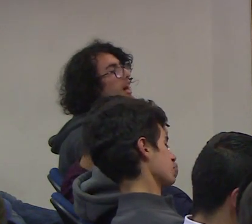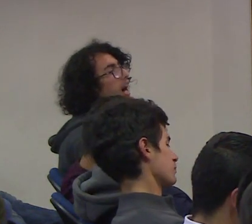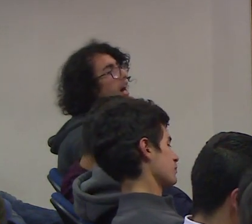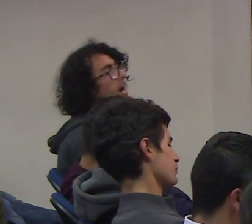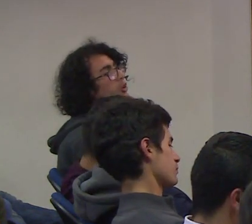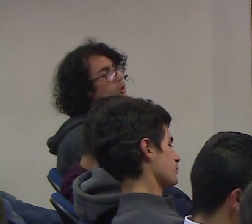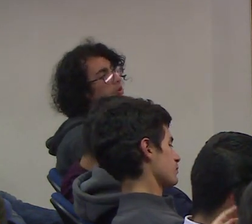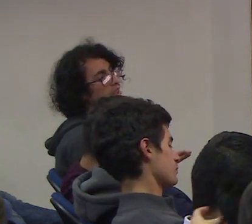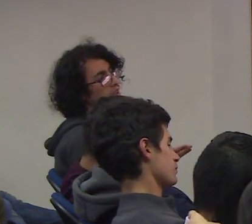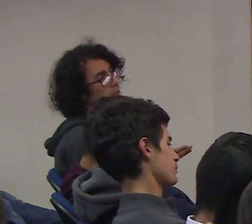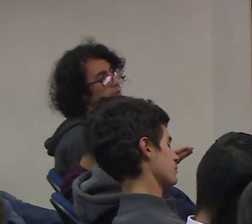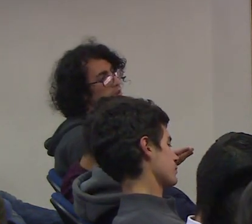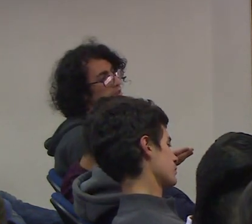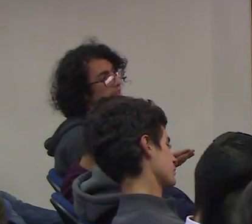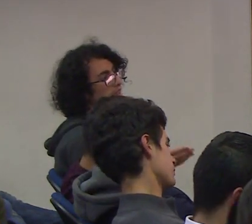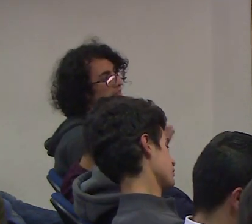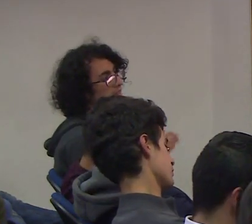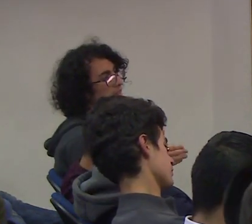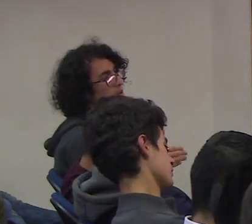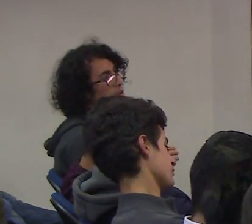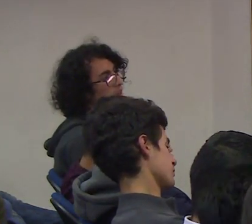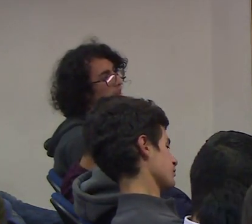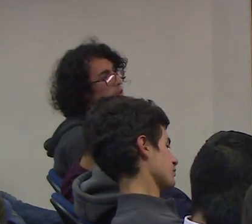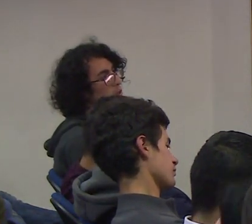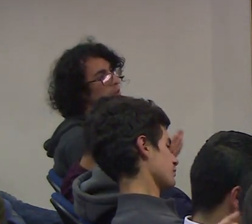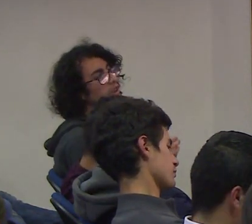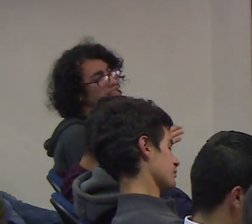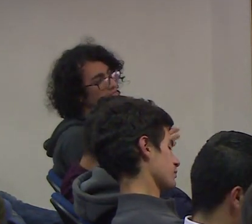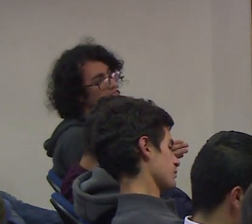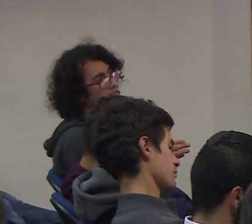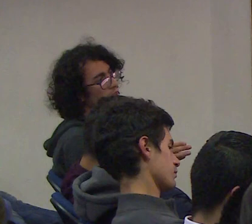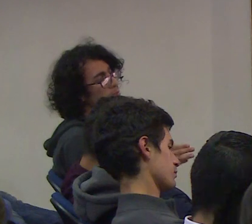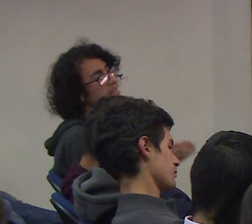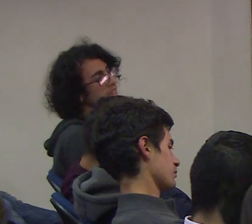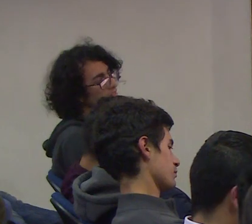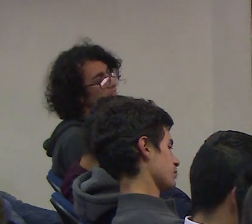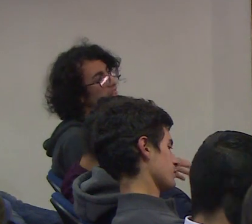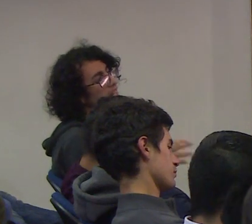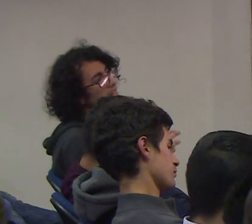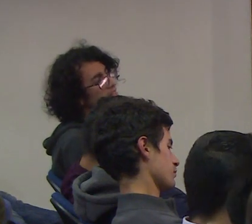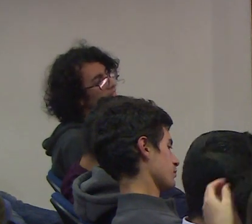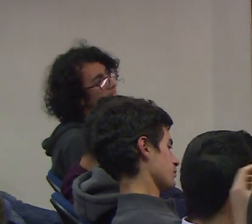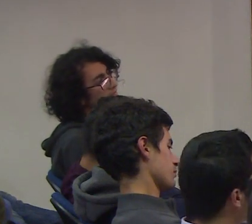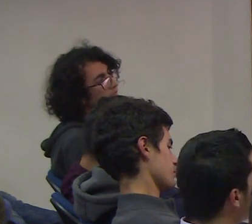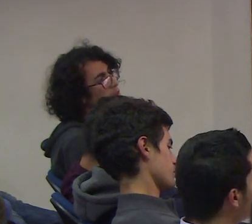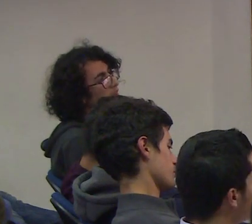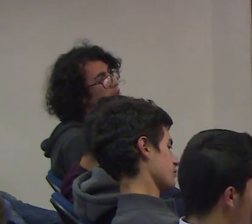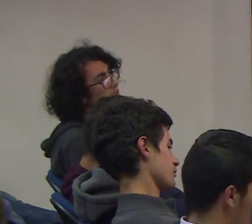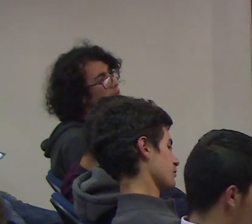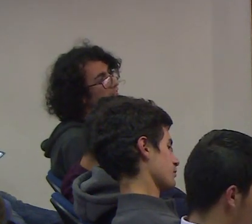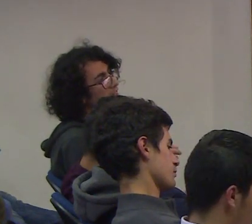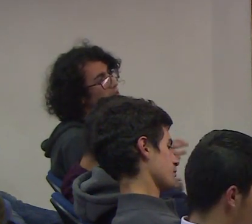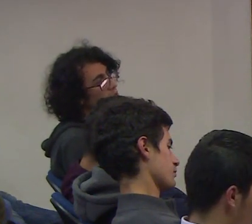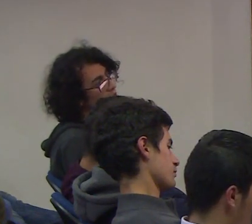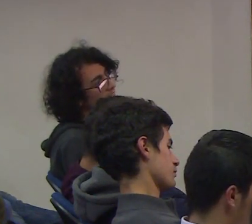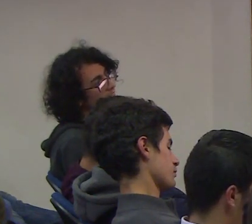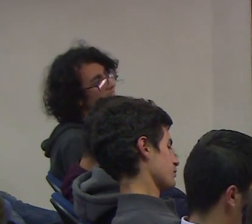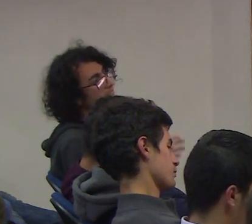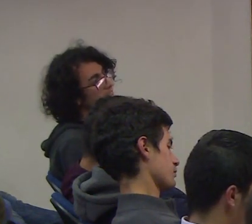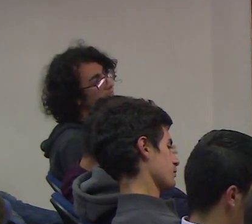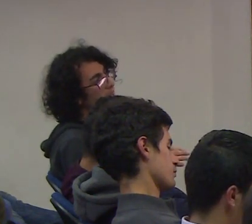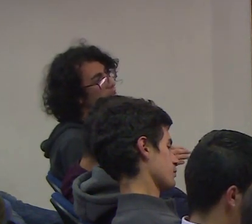ajusta a los objetivos de las líneas o del grupo que ya han trabajado, pues si bien se hace una contextualización de